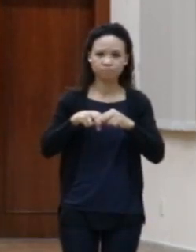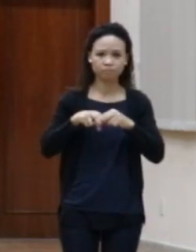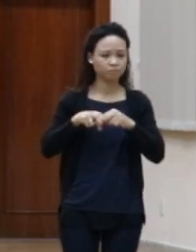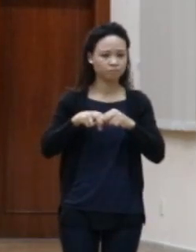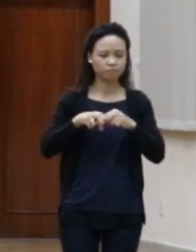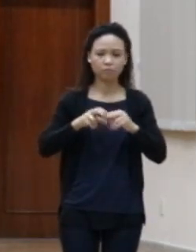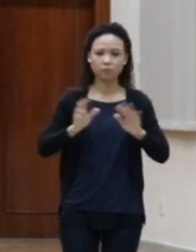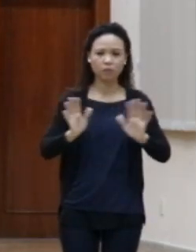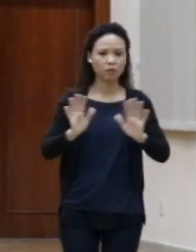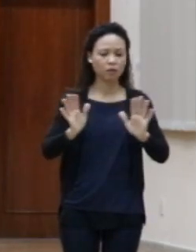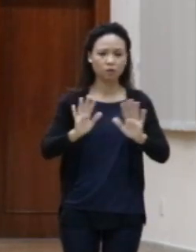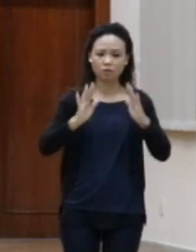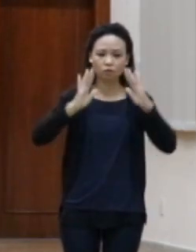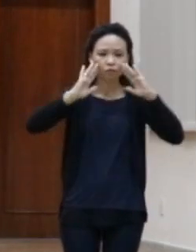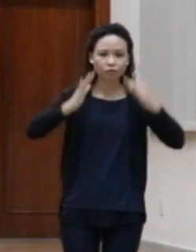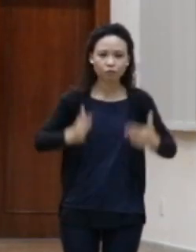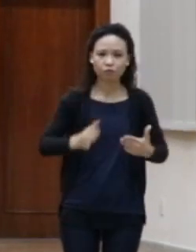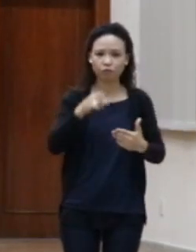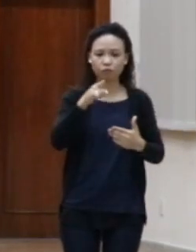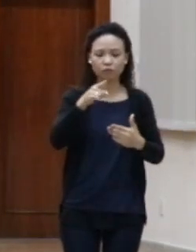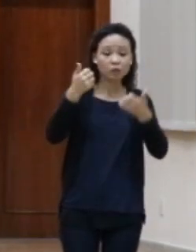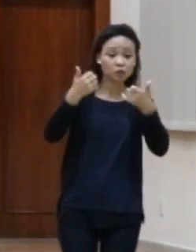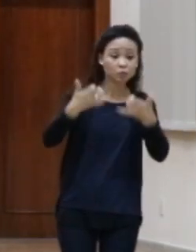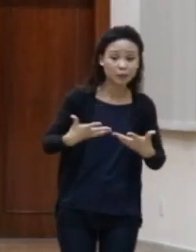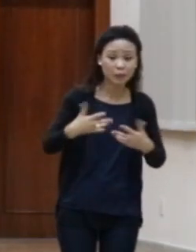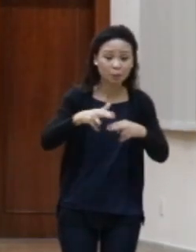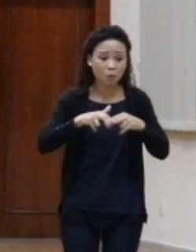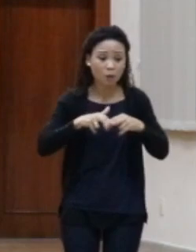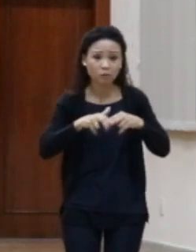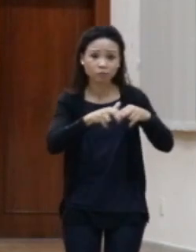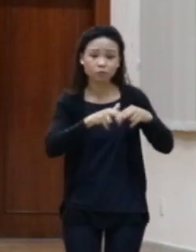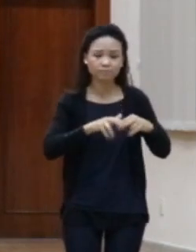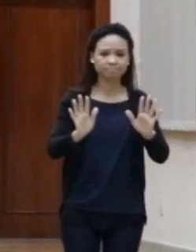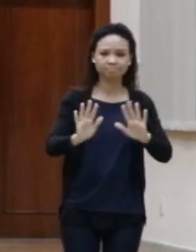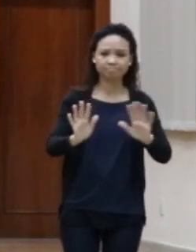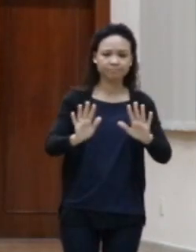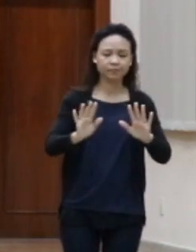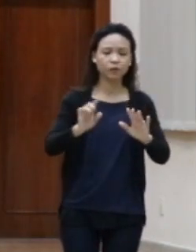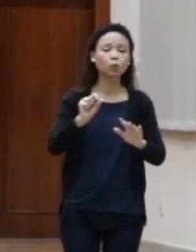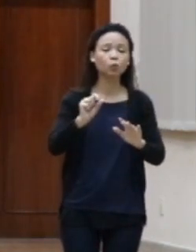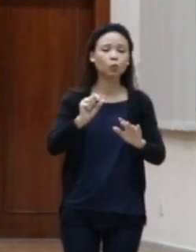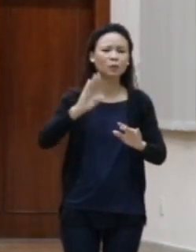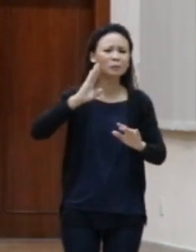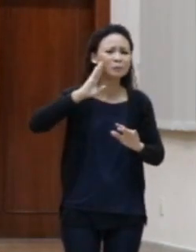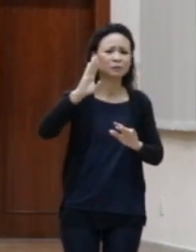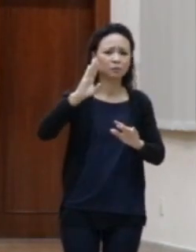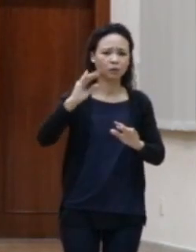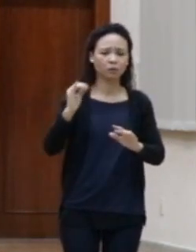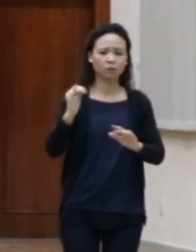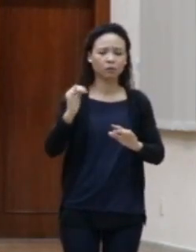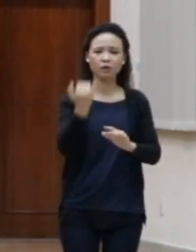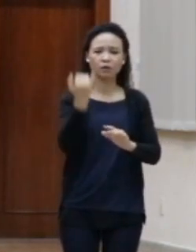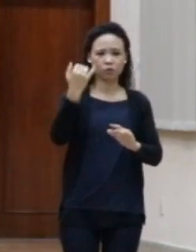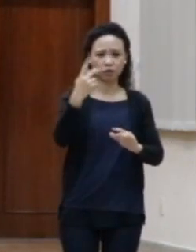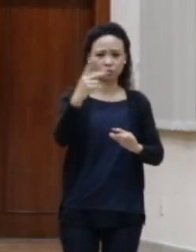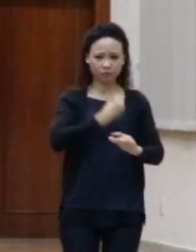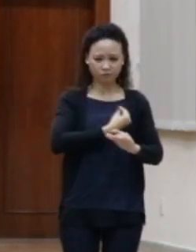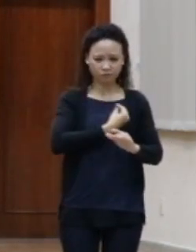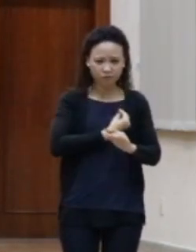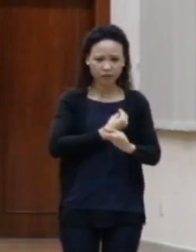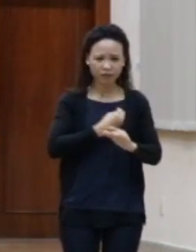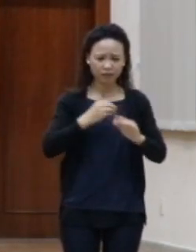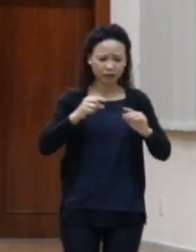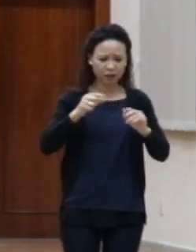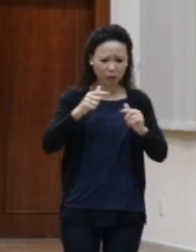importante, não é o que deve explicar o seu sofrimento. O que é decisivo para explicar o seu sofrimento, ou seja, de coisas boas, ou seja, de